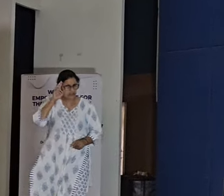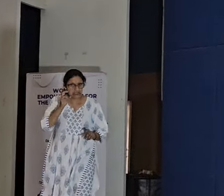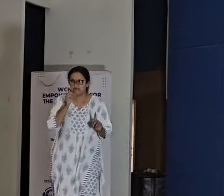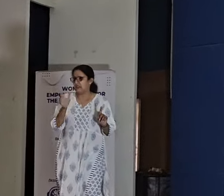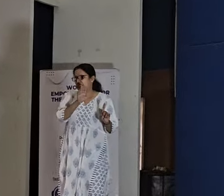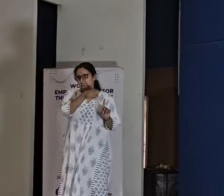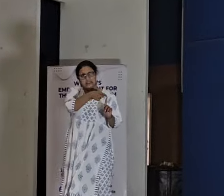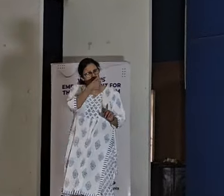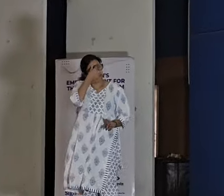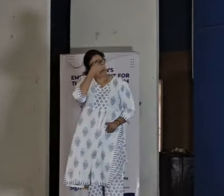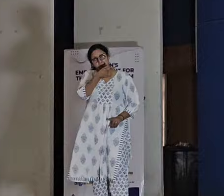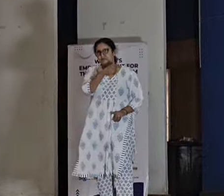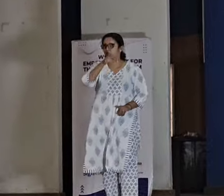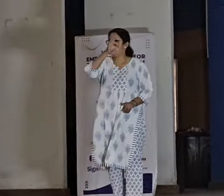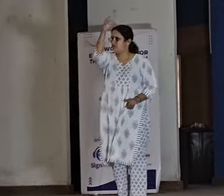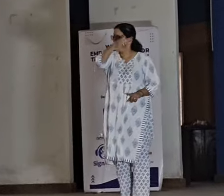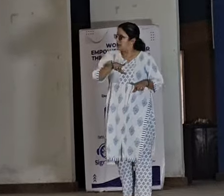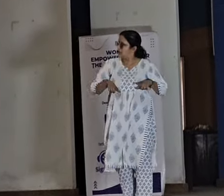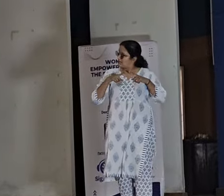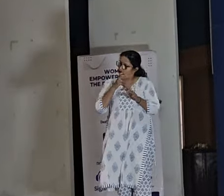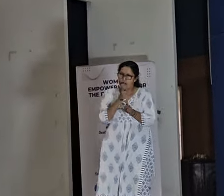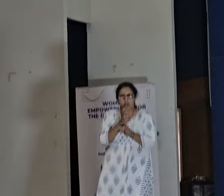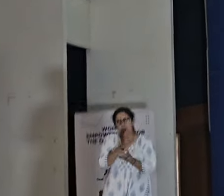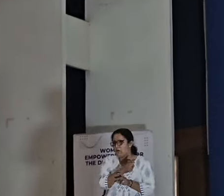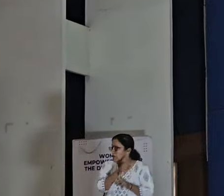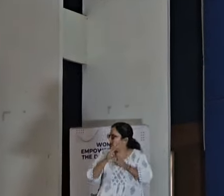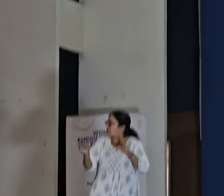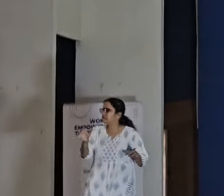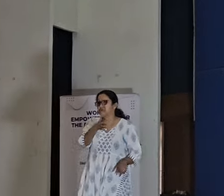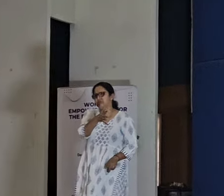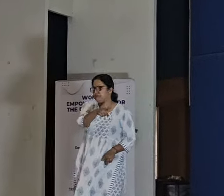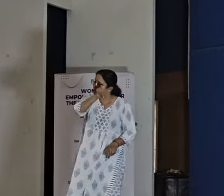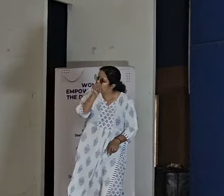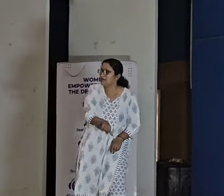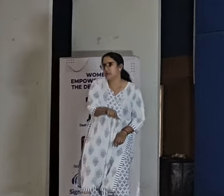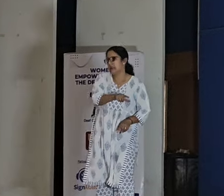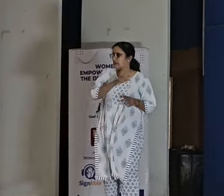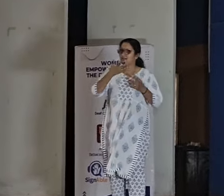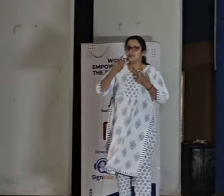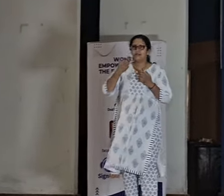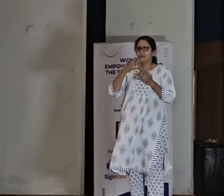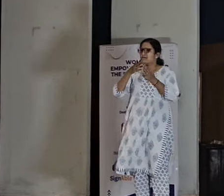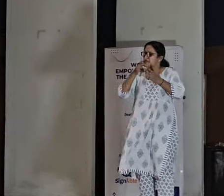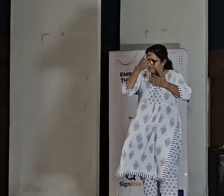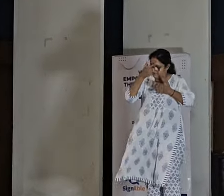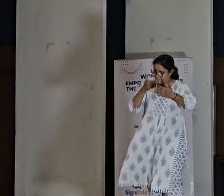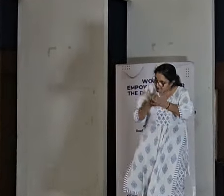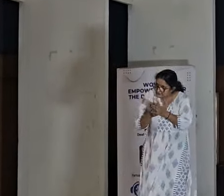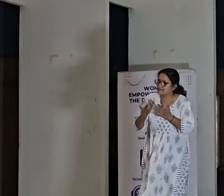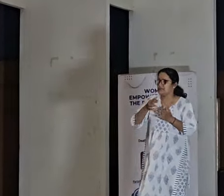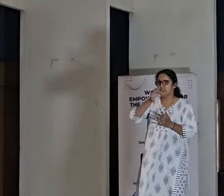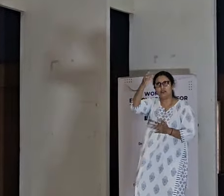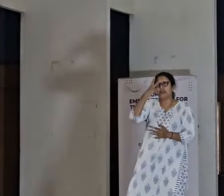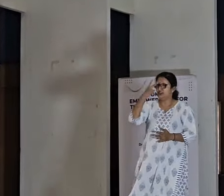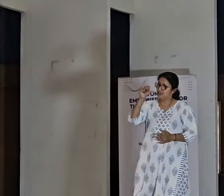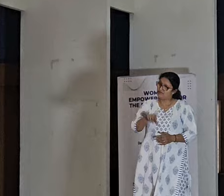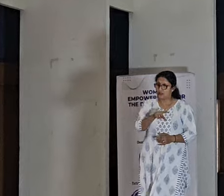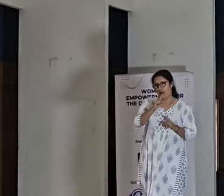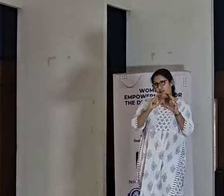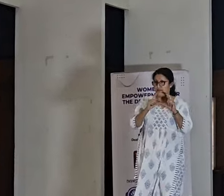मेरा जैसे कि कॉर्नर विजन वाला पर्सन है और दूसरी चीज जो दूसरा आशय वाला पर्सन, तो कभी कभार आपको इलाबरेट करते हैं कि अरे तुम्हें बात में